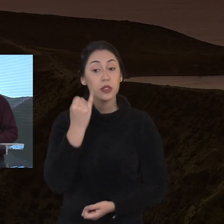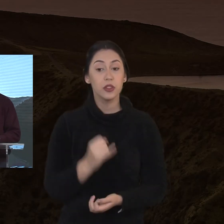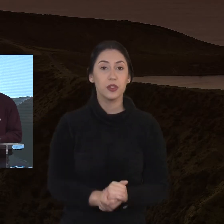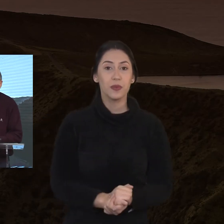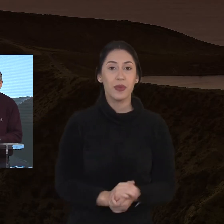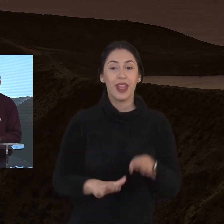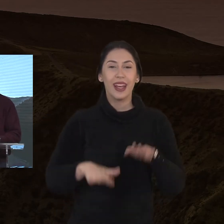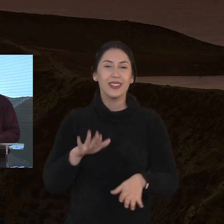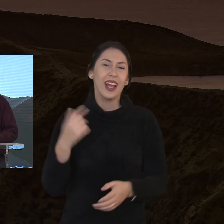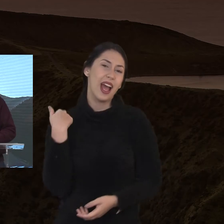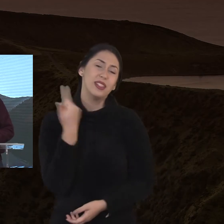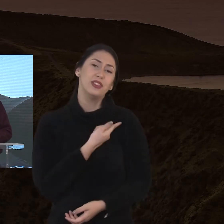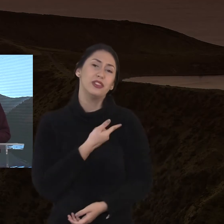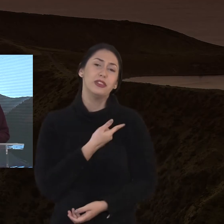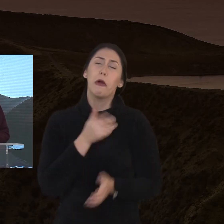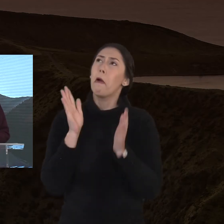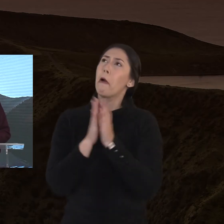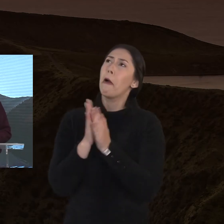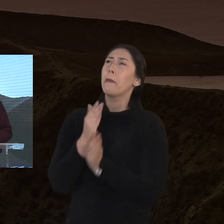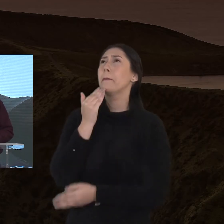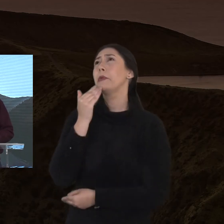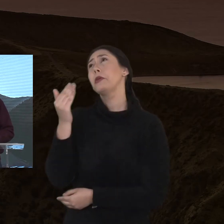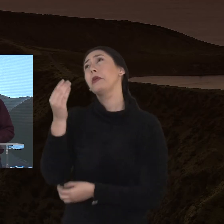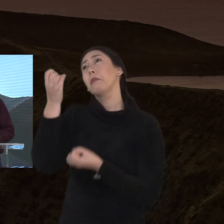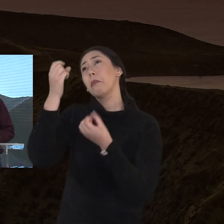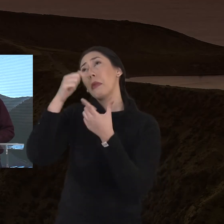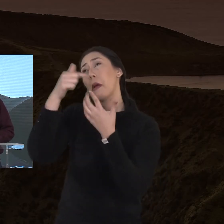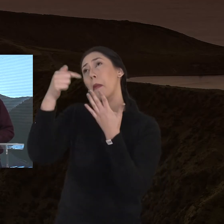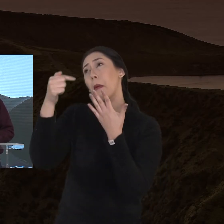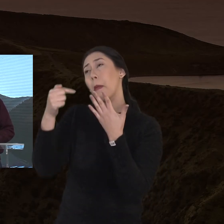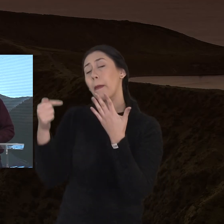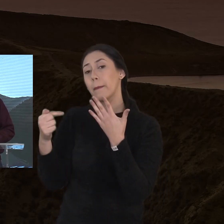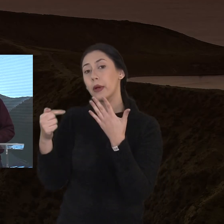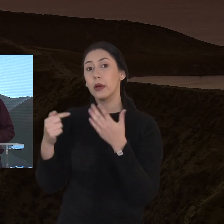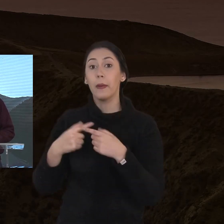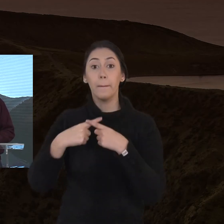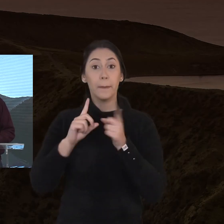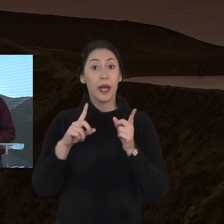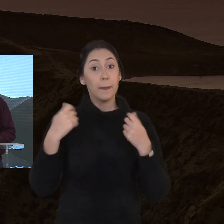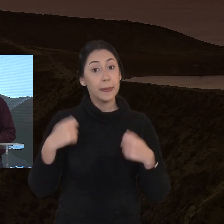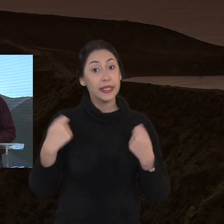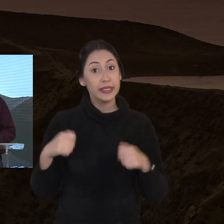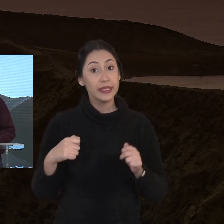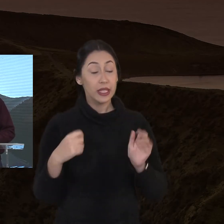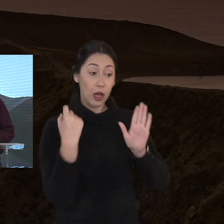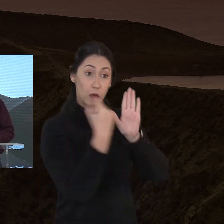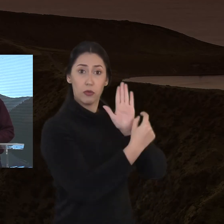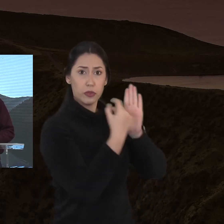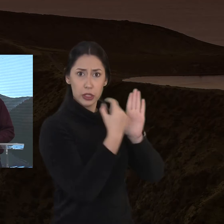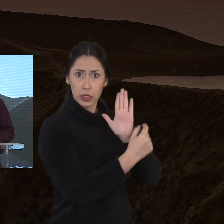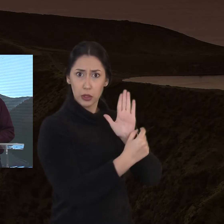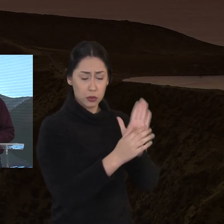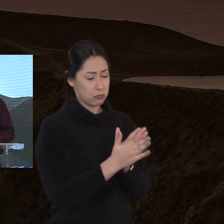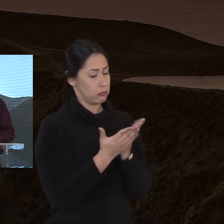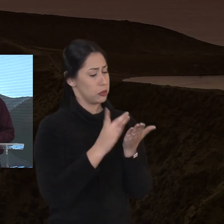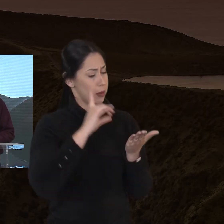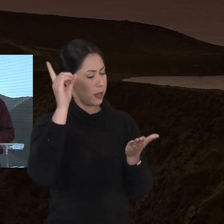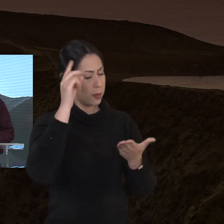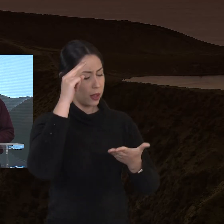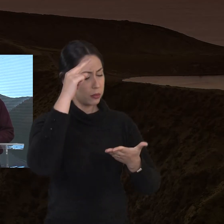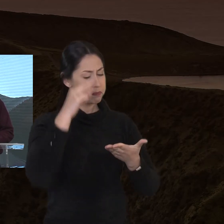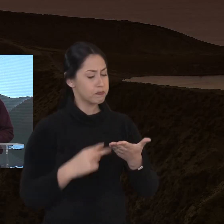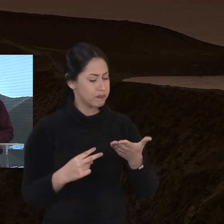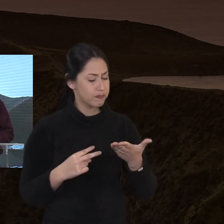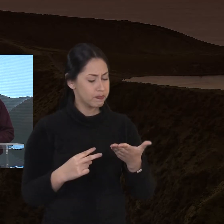daquele jeito tradicional só pedindo isso pedindo aquilo aprenda querido irmão lá pegar um versículo ou dois versículos de